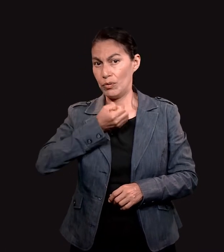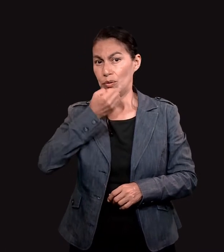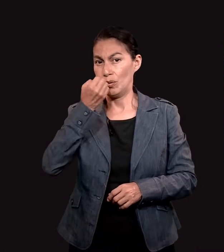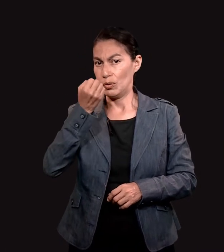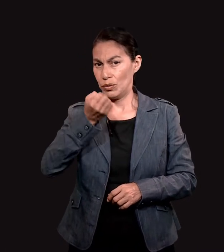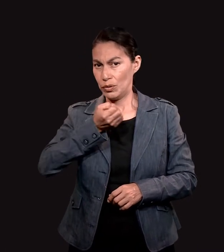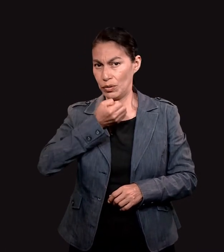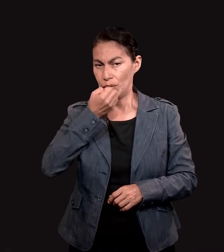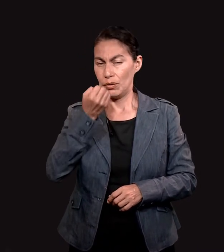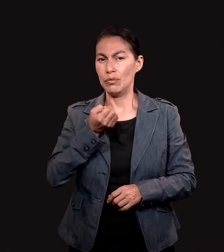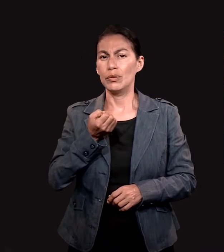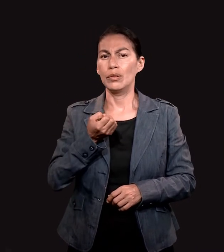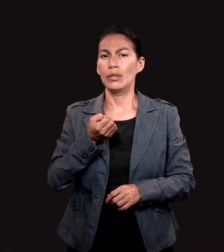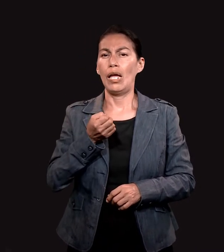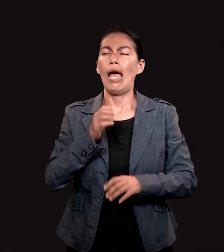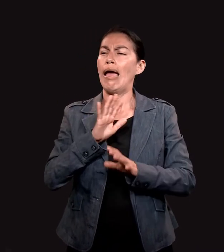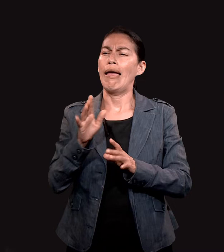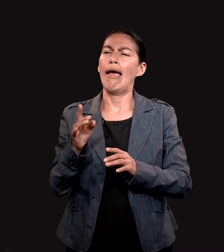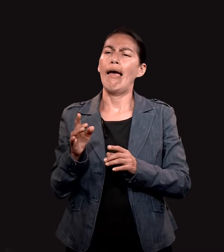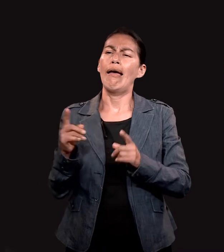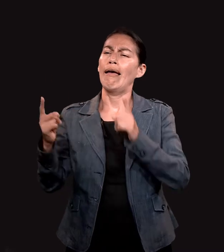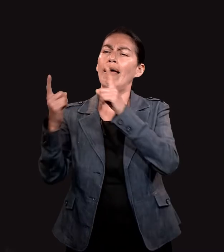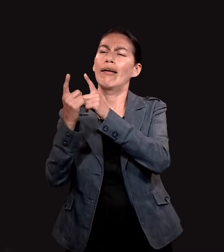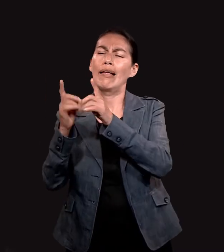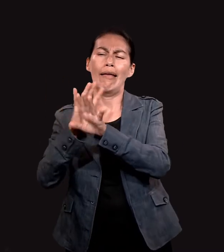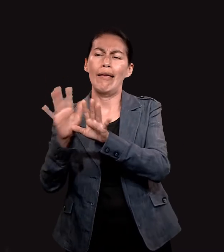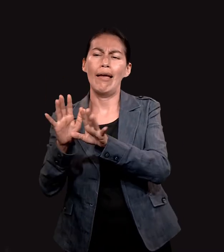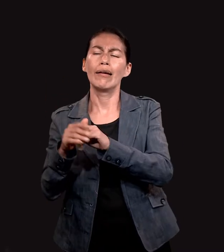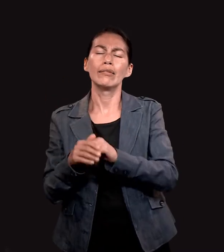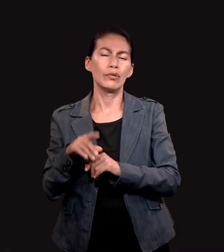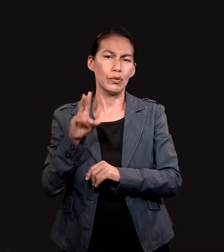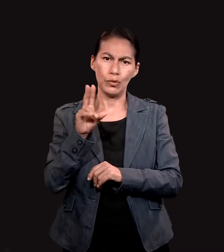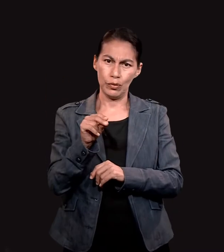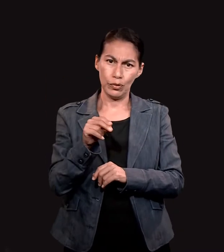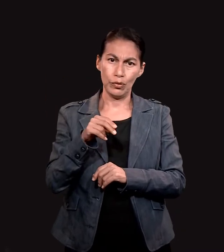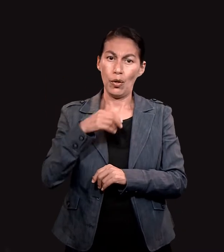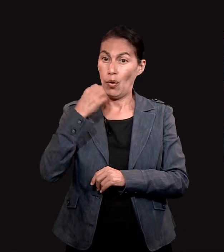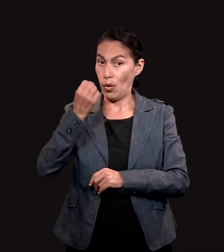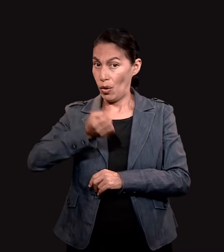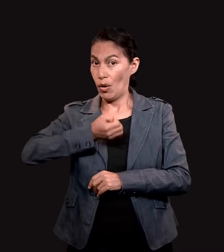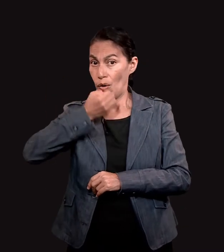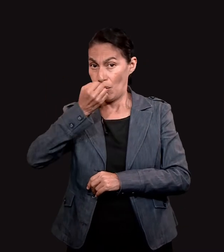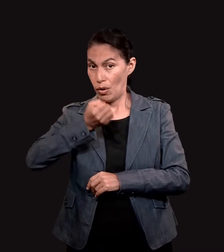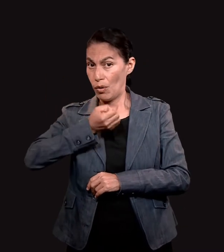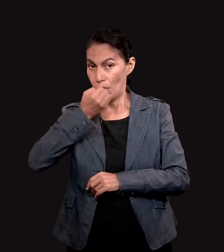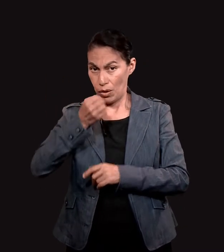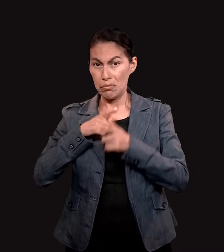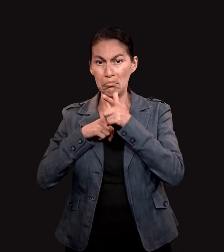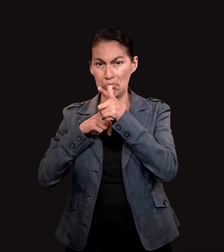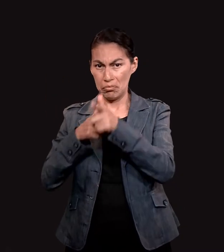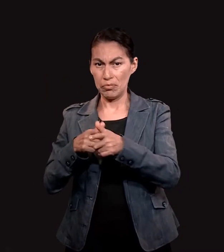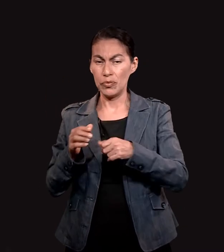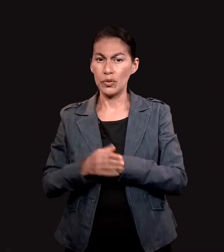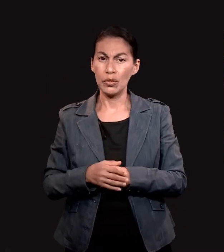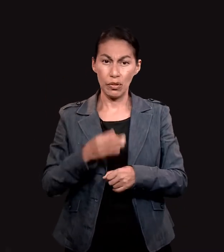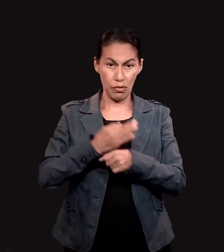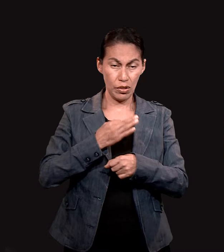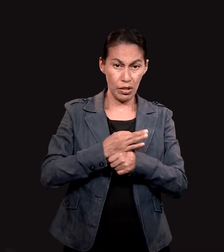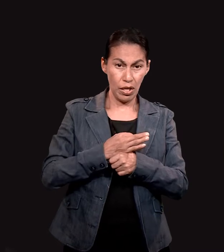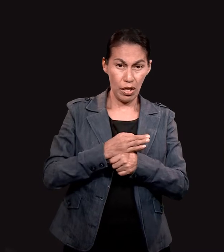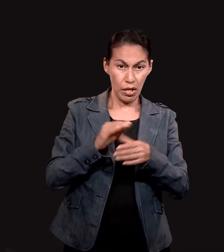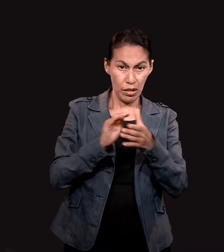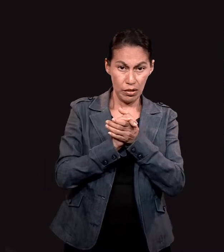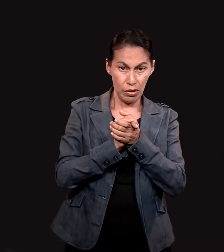seguíamos orando por... Definitivamente, o sea, no es como que te encontré y ya. No. Y hasta ahora,